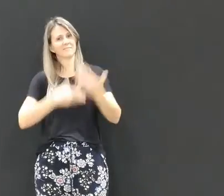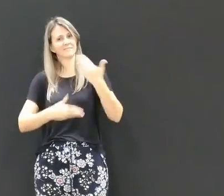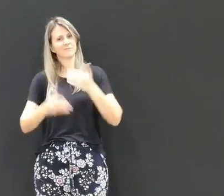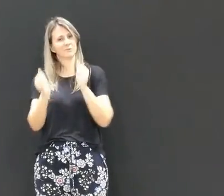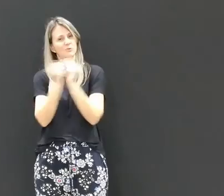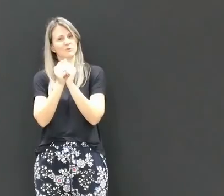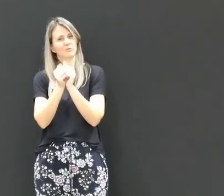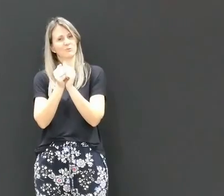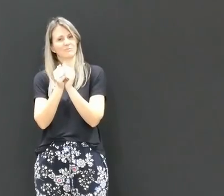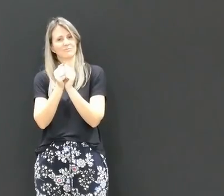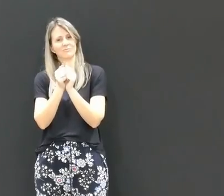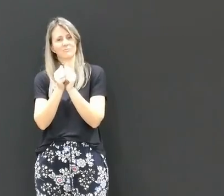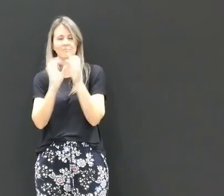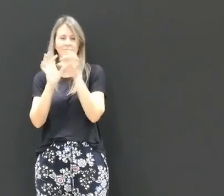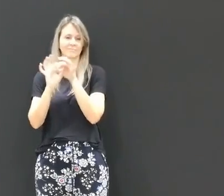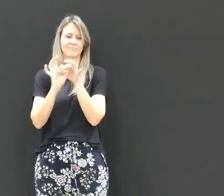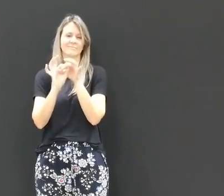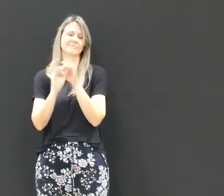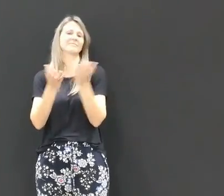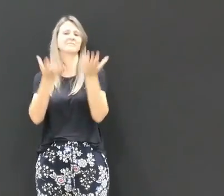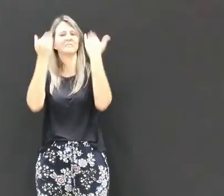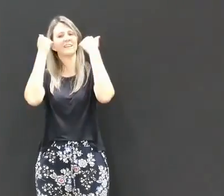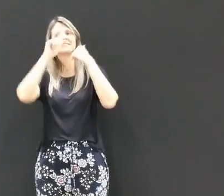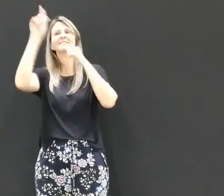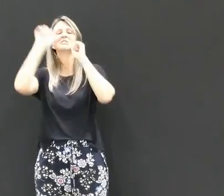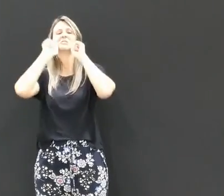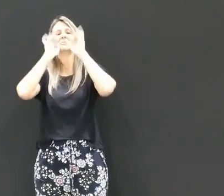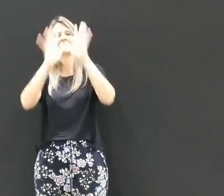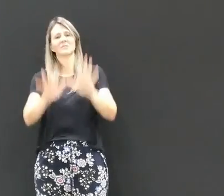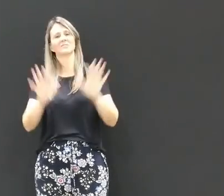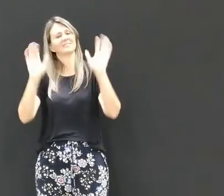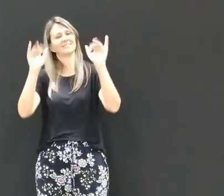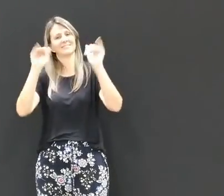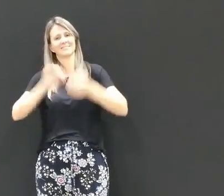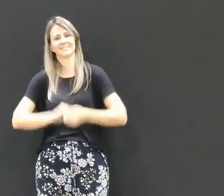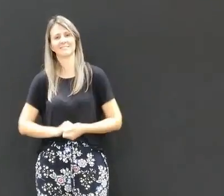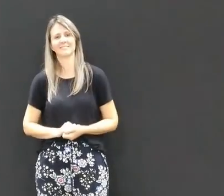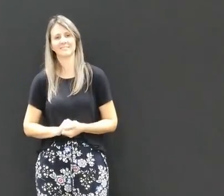Então venham todos juntos cultuarmos a Deus em união. Deus abençoe a todos.